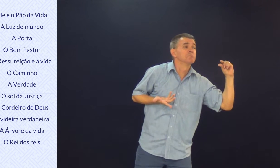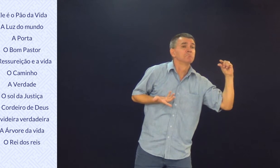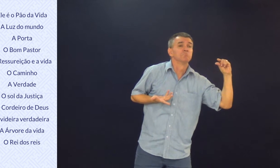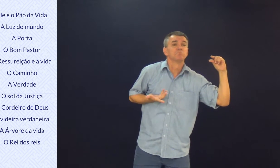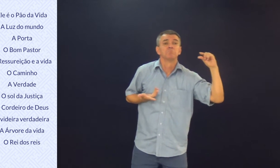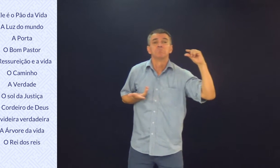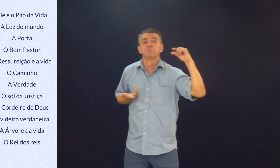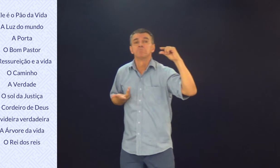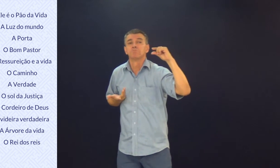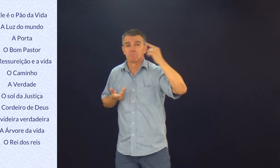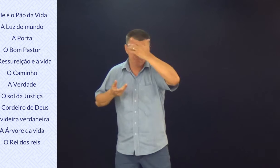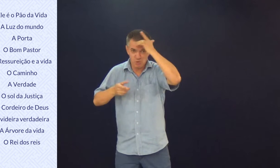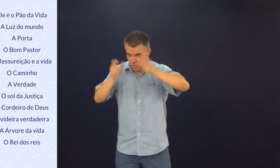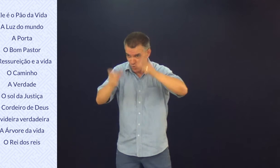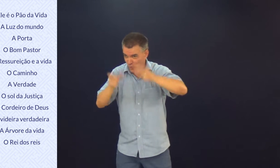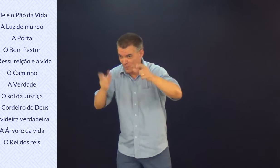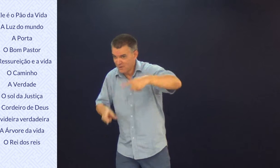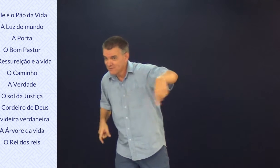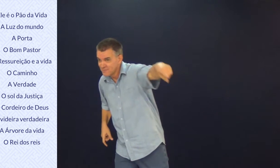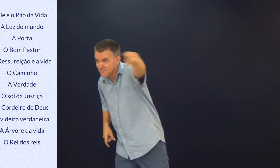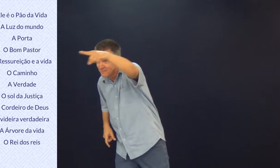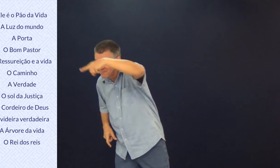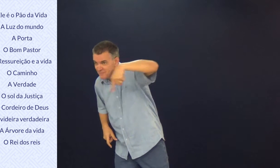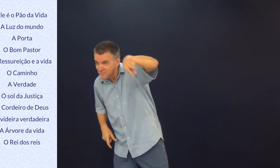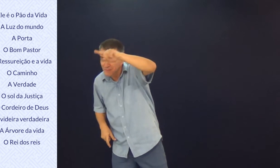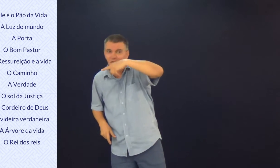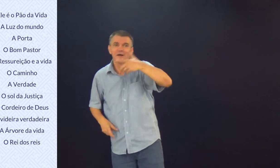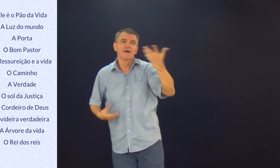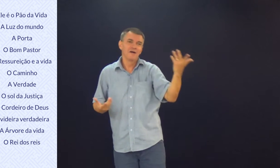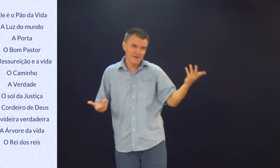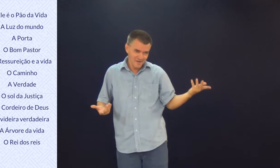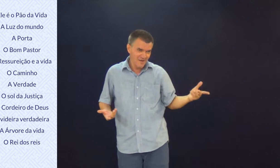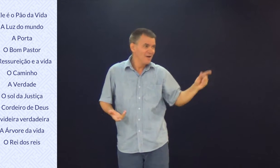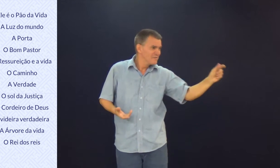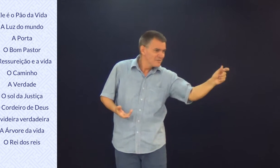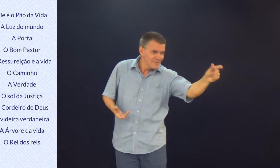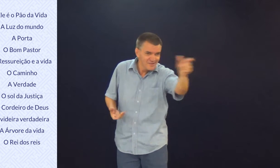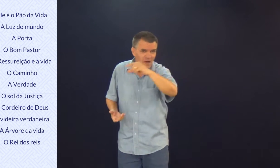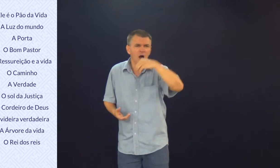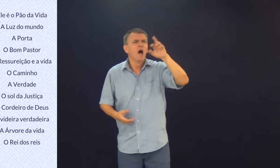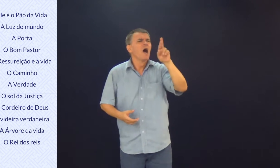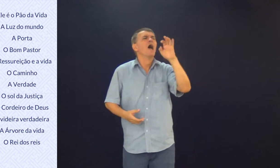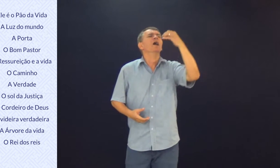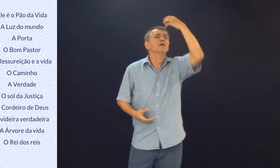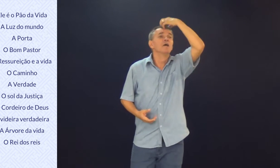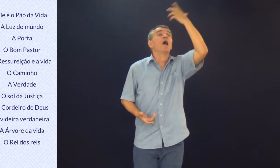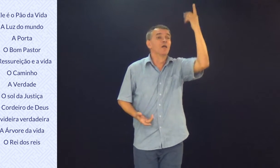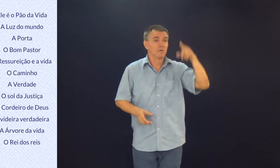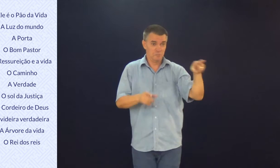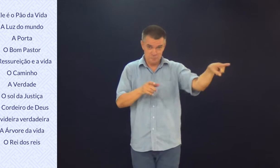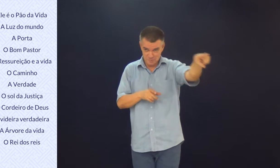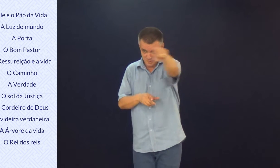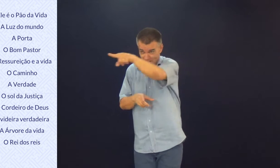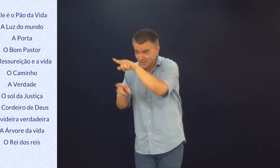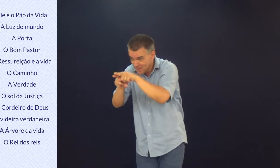reis esse risco - coloque outro rei aqui na terra certo o rei humano e se recuperar os prejuízos